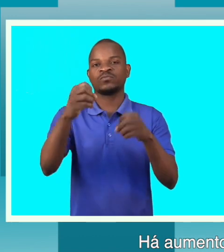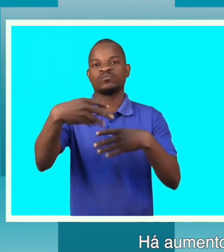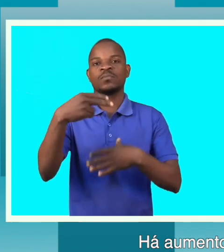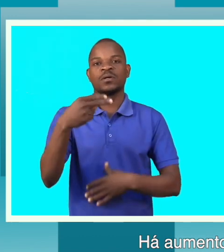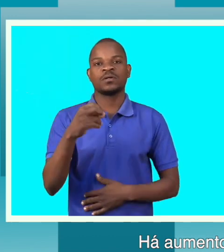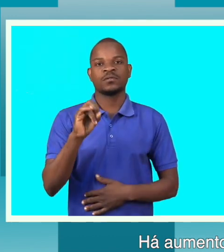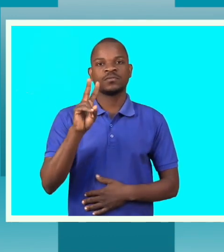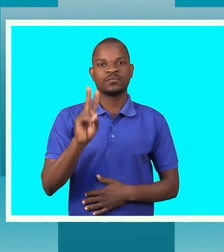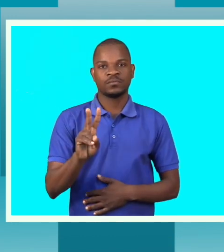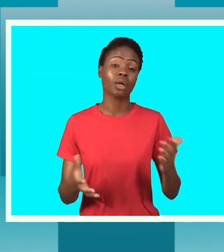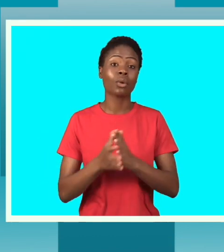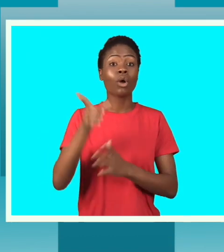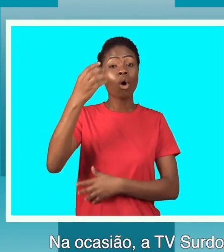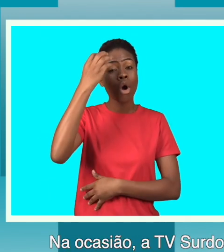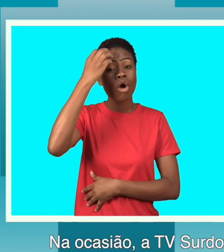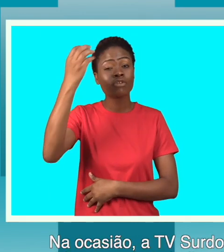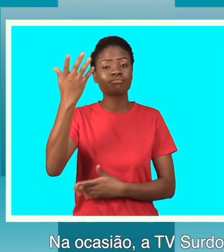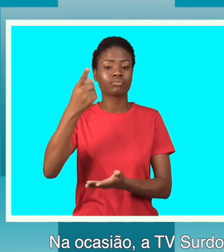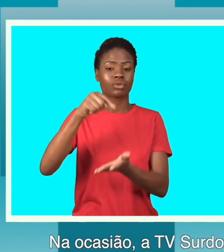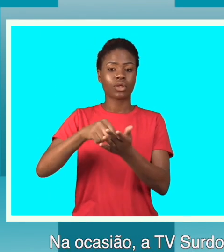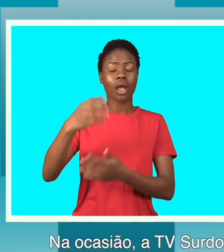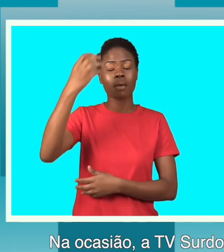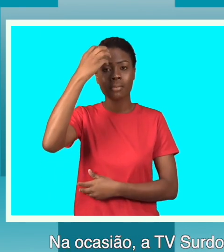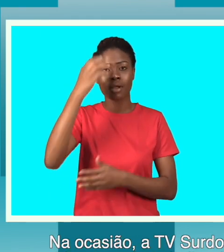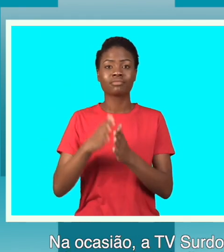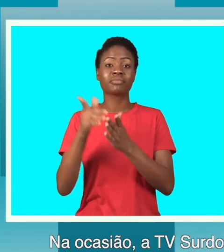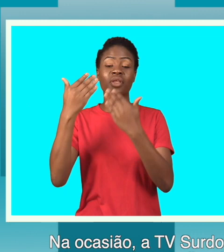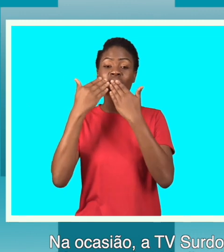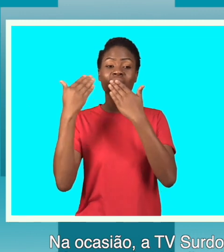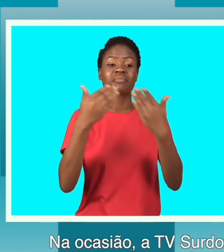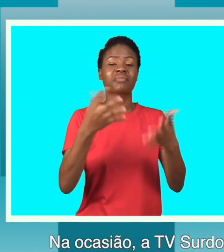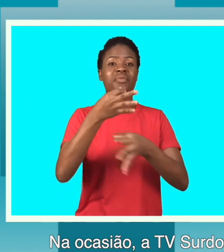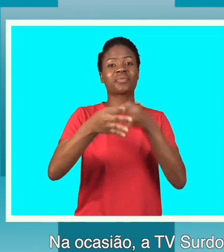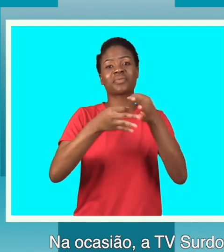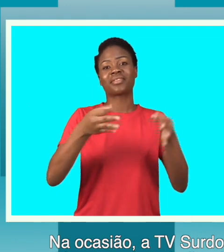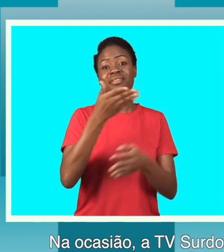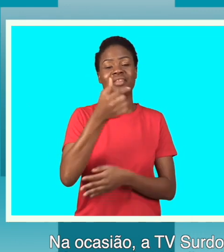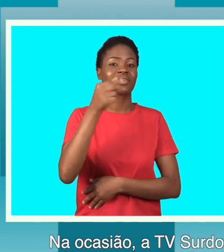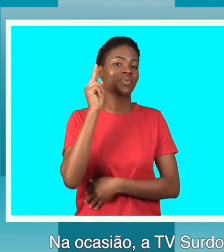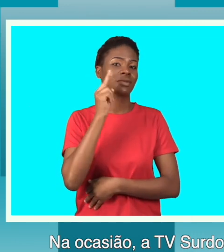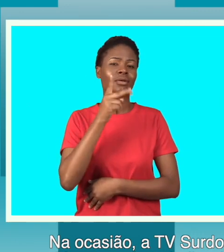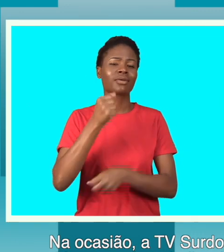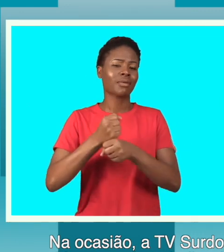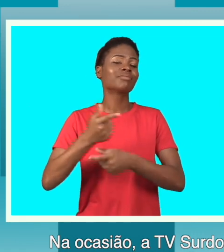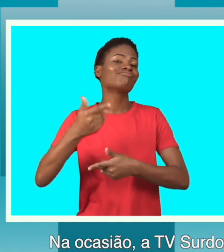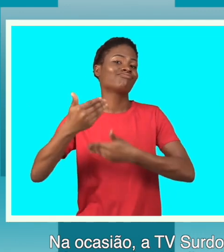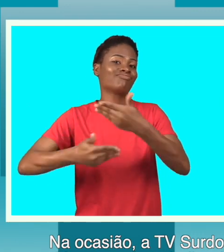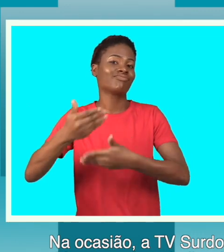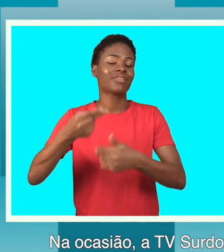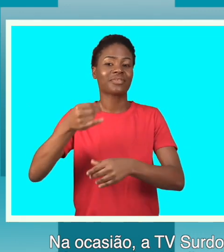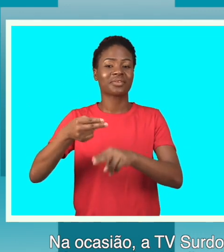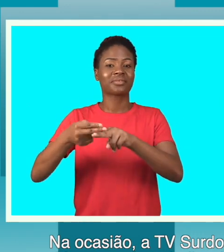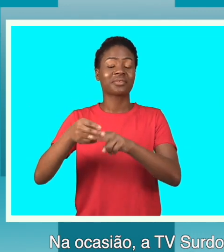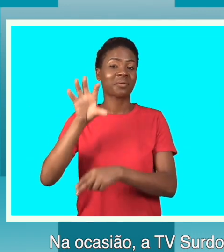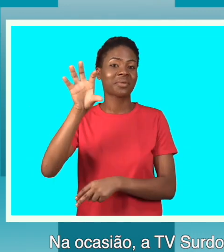das infecções com HIV. Na ocasião, a divestida foi distribuída pelo governo da cidade do Maputo pelo trabalho desenvolvido